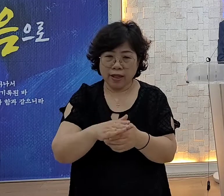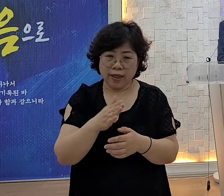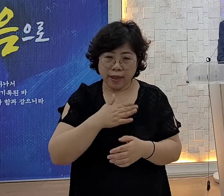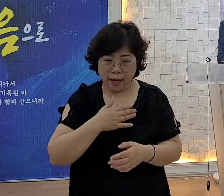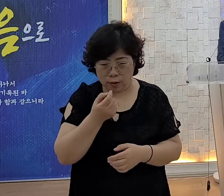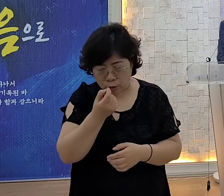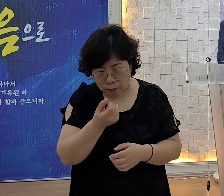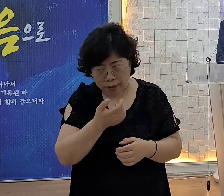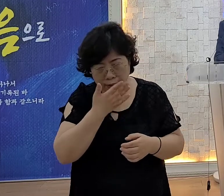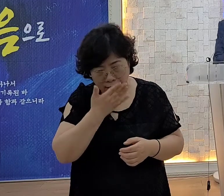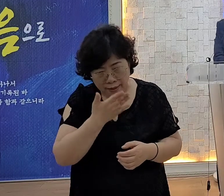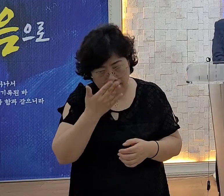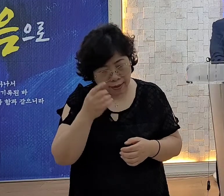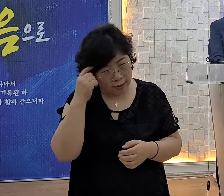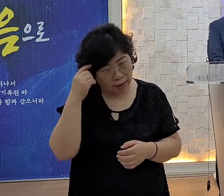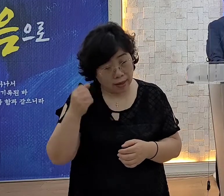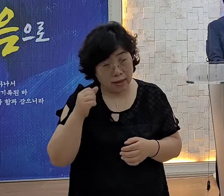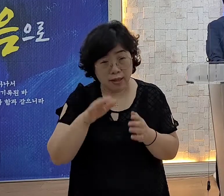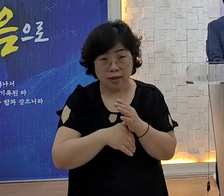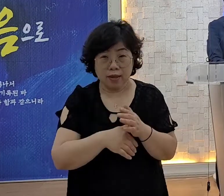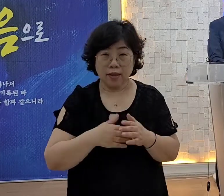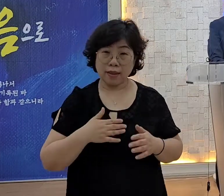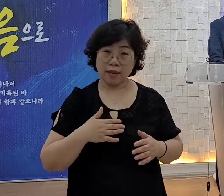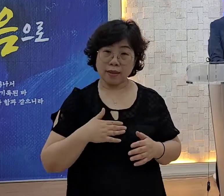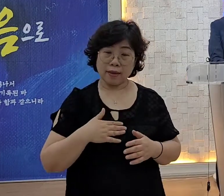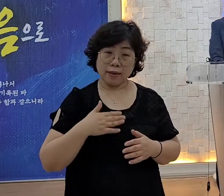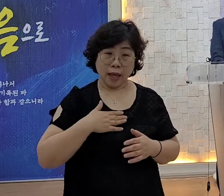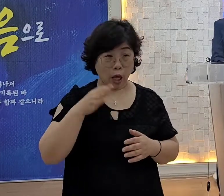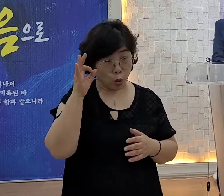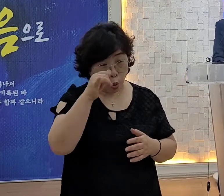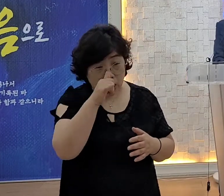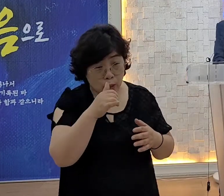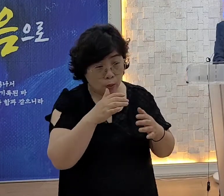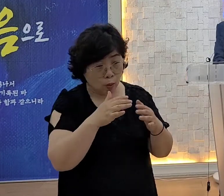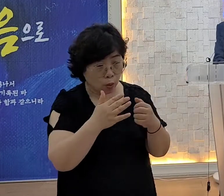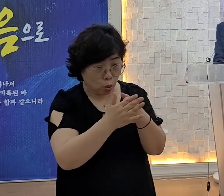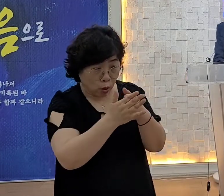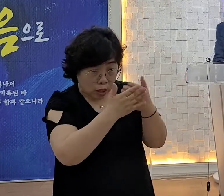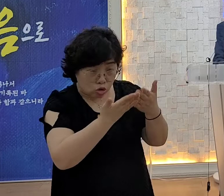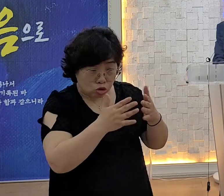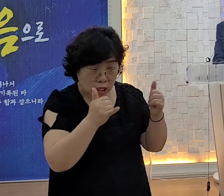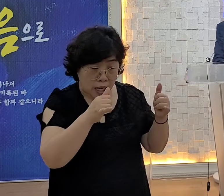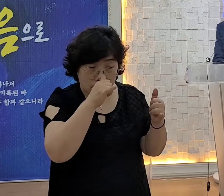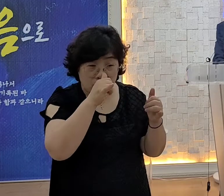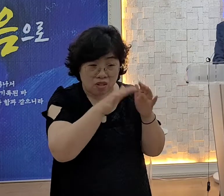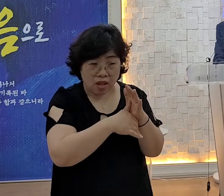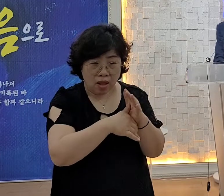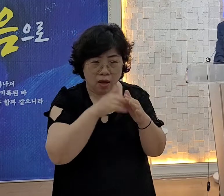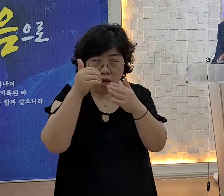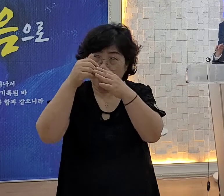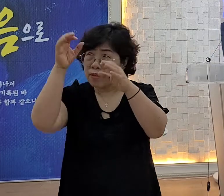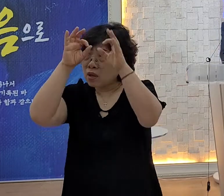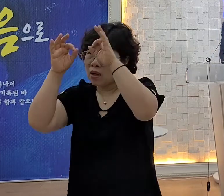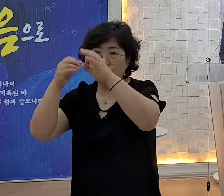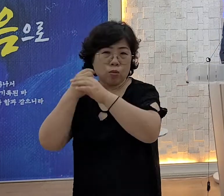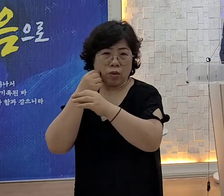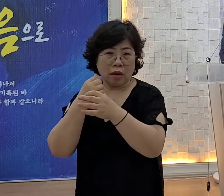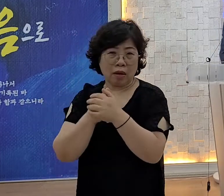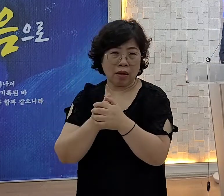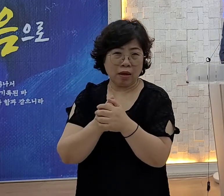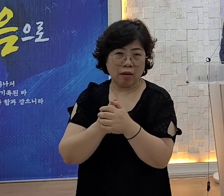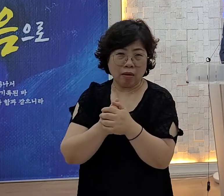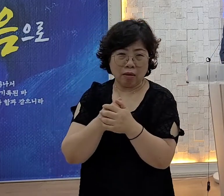있다 생각해보세요. 여러분들이 돈이 있고 사람이 있고 누가 도와줄 방법이 있으면 하나님 찾습니까? 안 찾잖아요. 똑같은